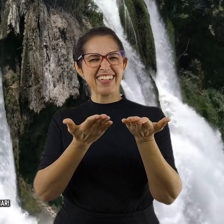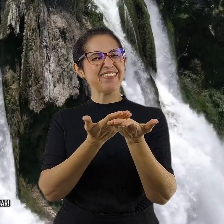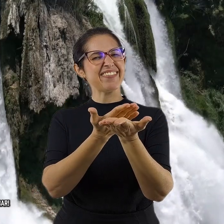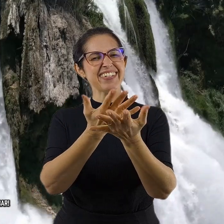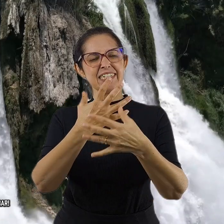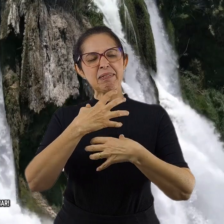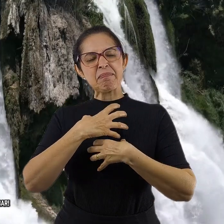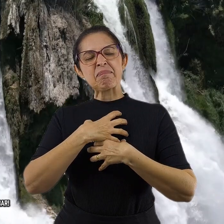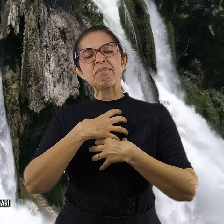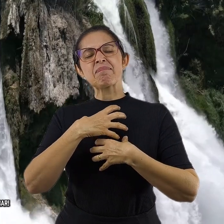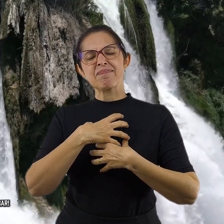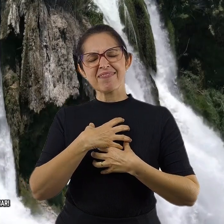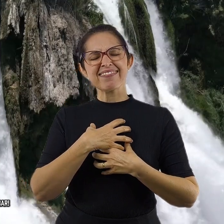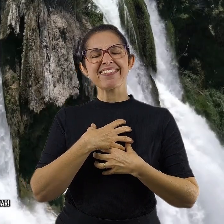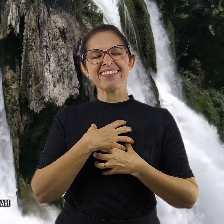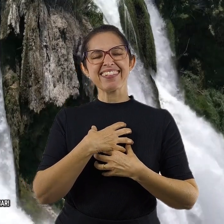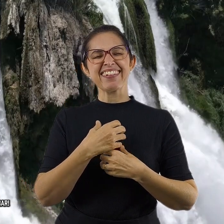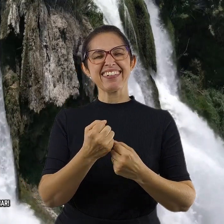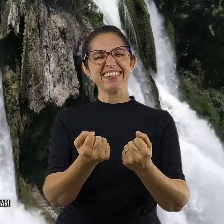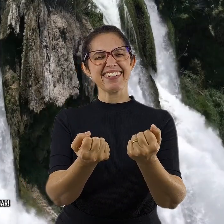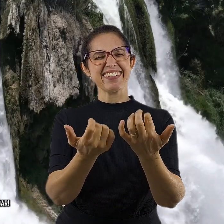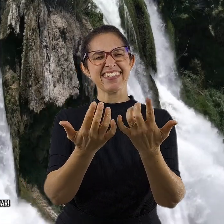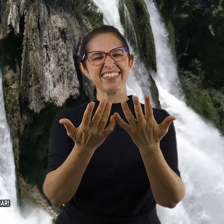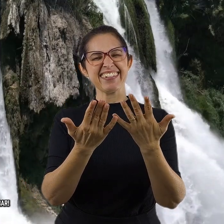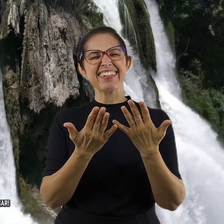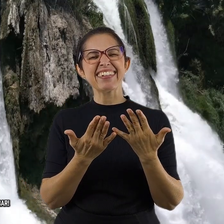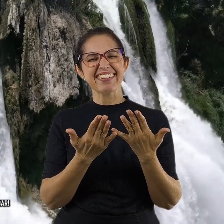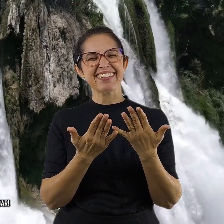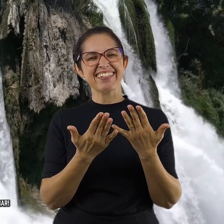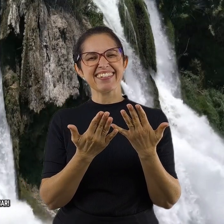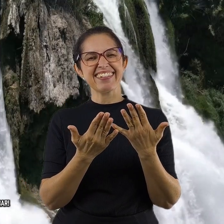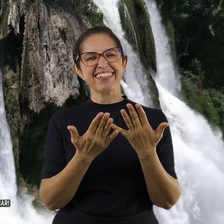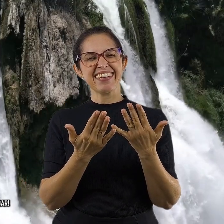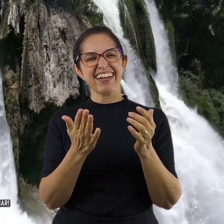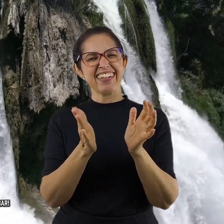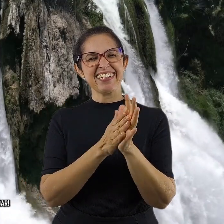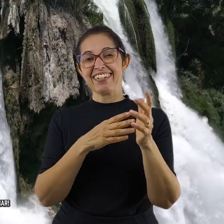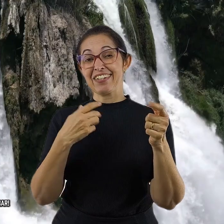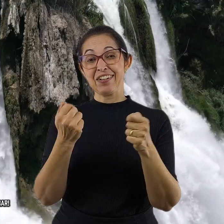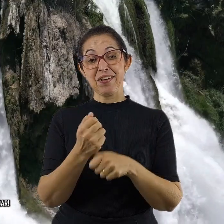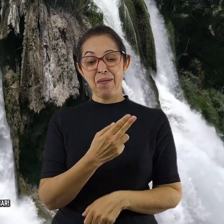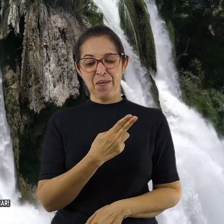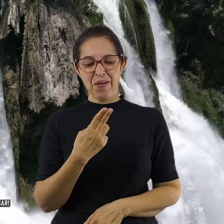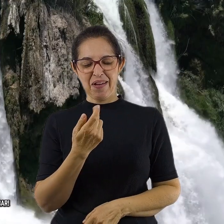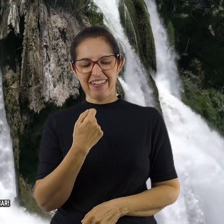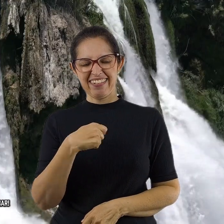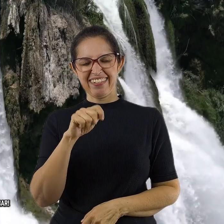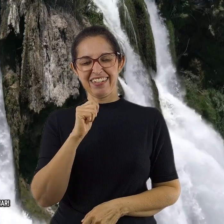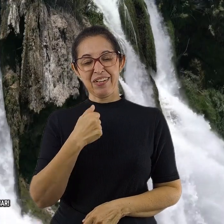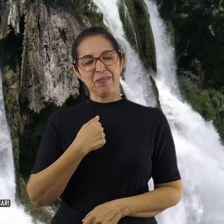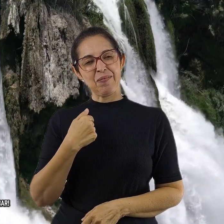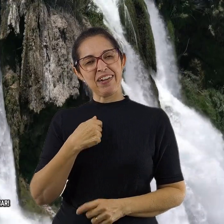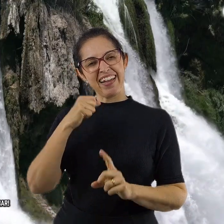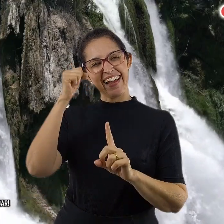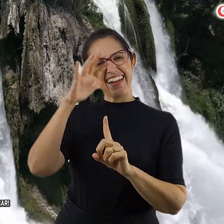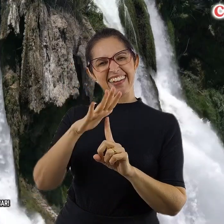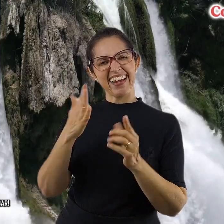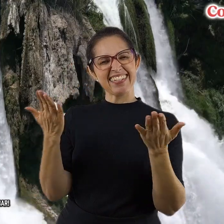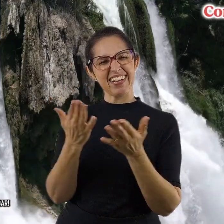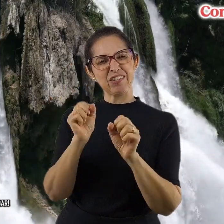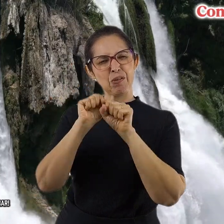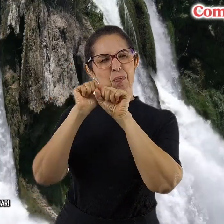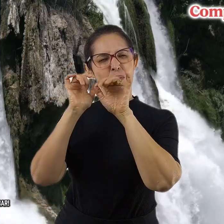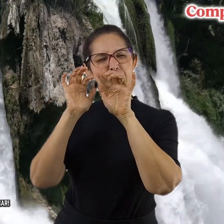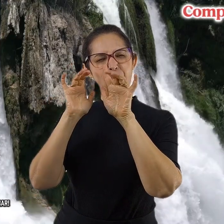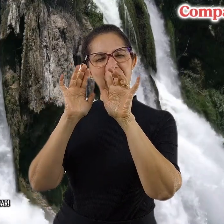todos, bendizei o meu nome, Aleluia. porque minha graça nessa noite Glória a Deus. foi maior do que todas as